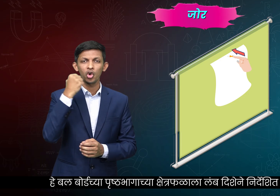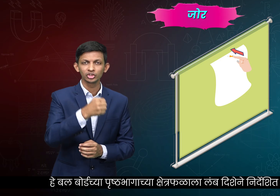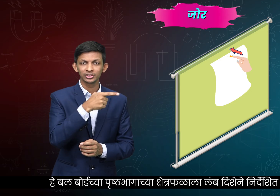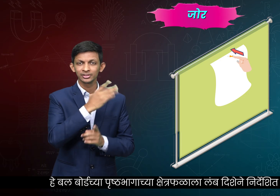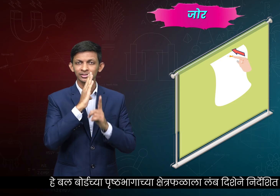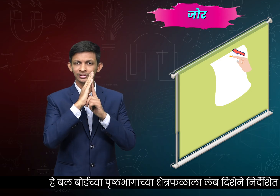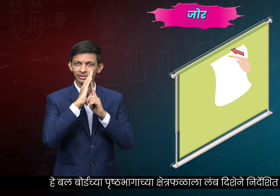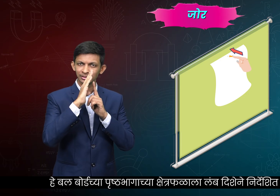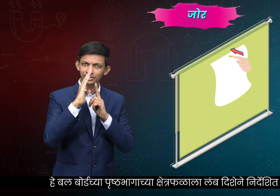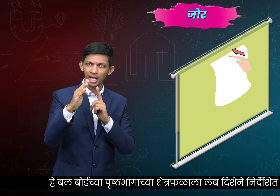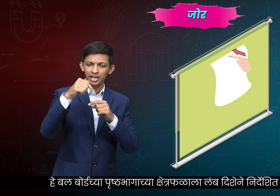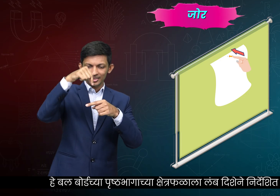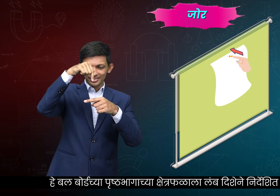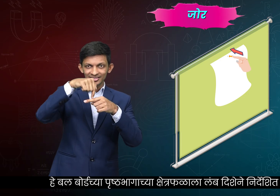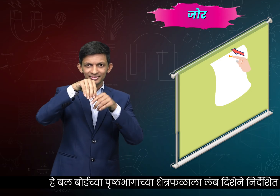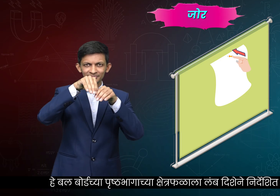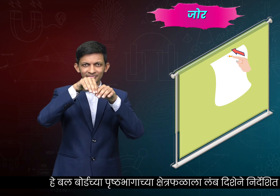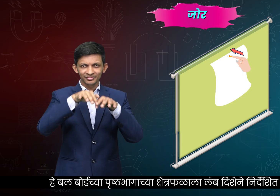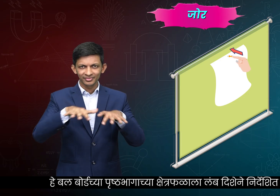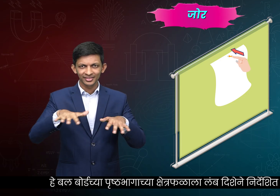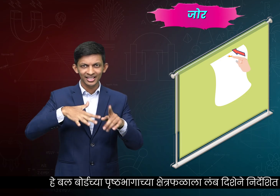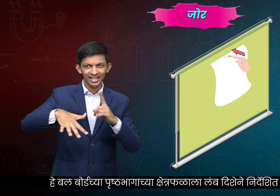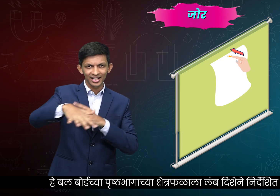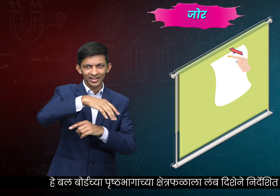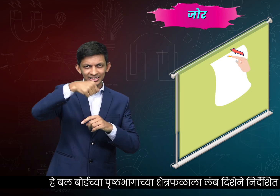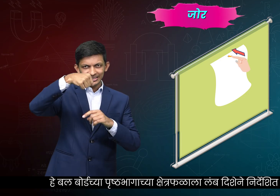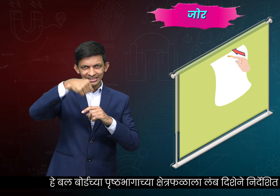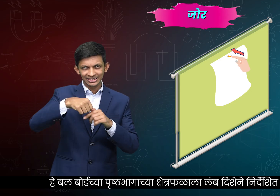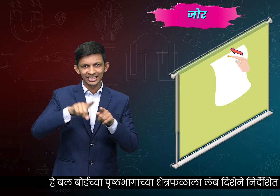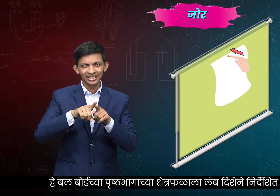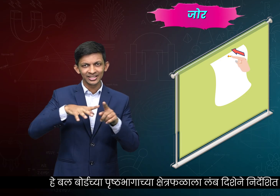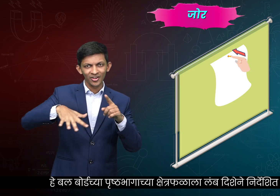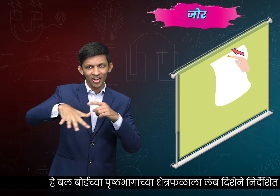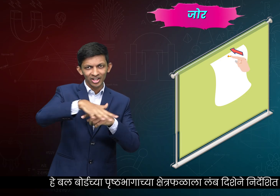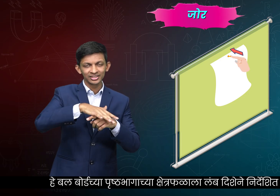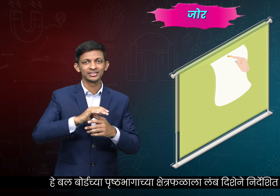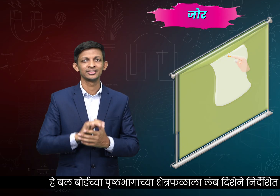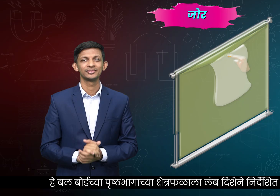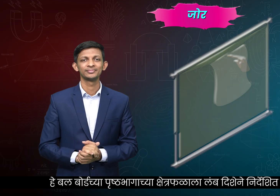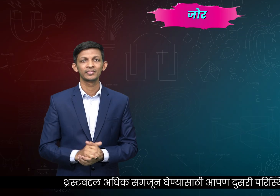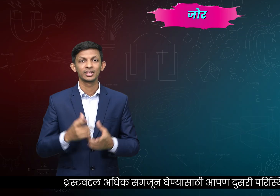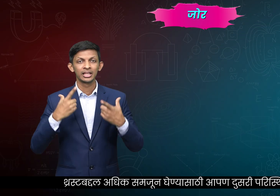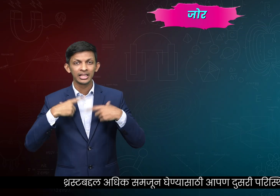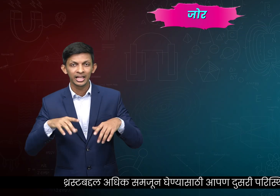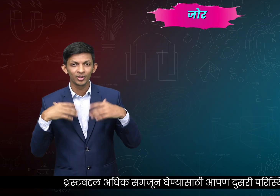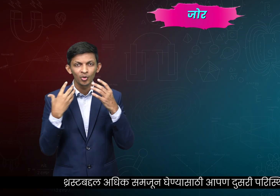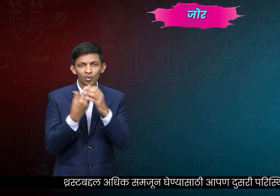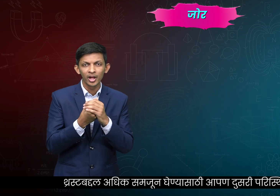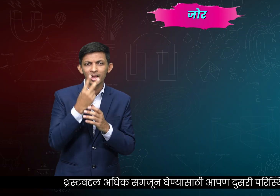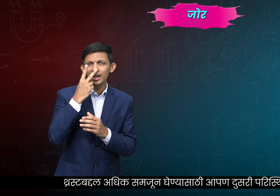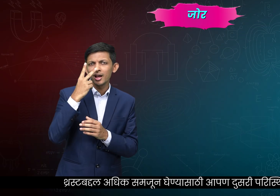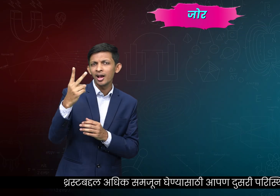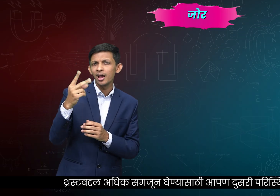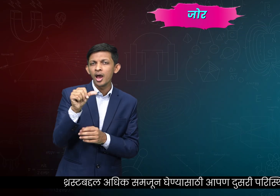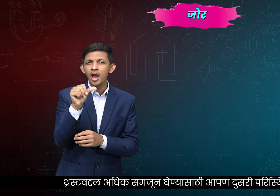हे बल बोर्डच्या पृष्ठभागाच्या क्षेत्रफळाला लंब दिशेने निर्देशित केले जाते. थ्रस्टबद्दल